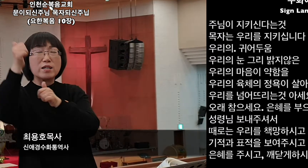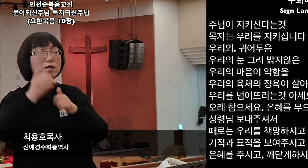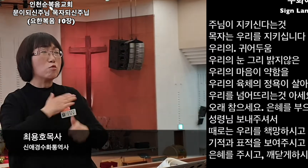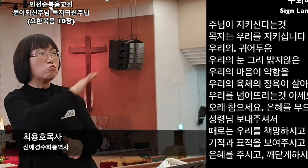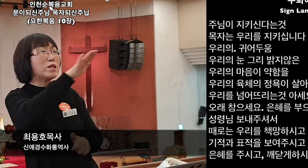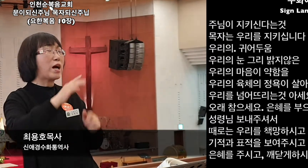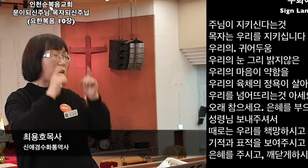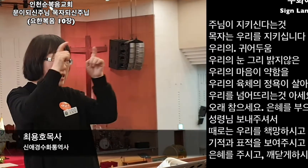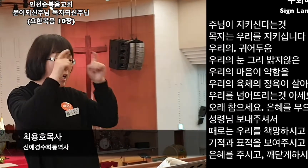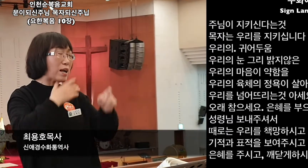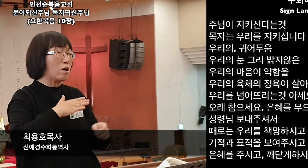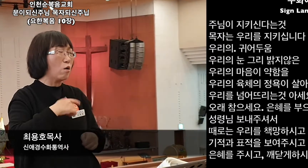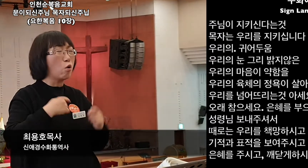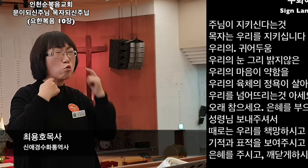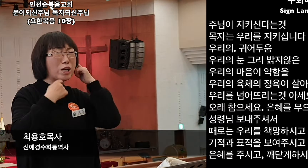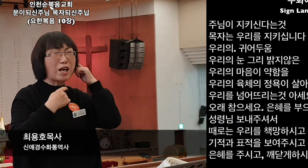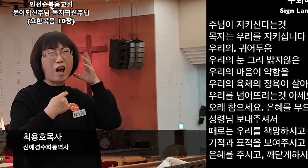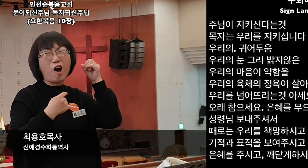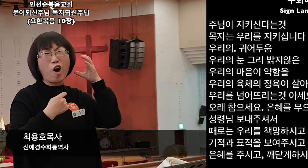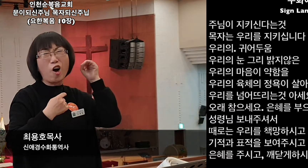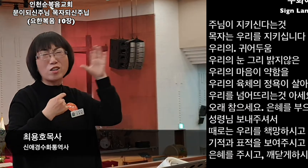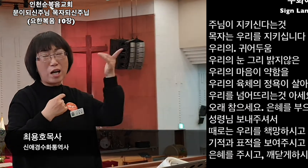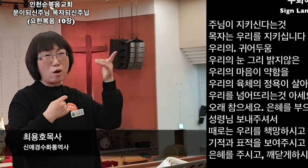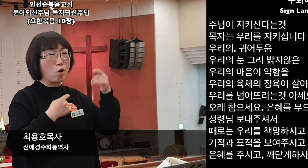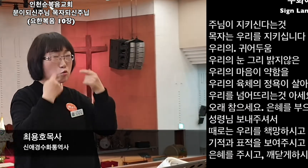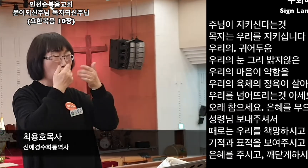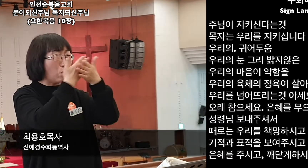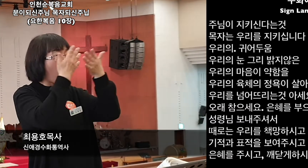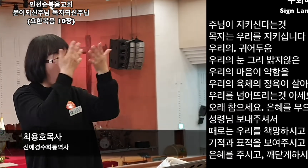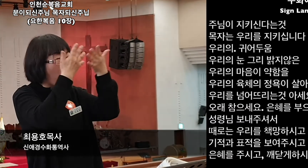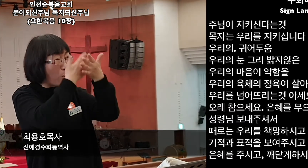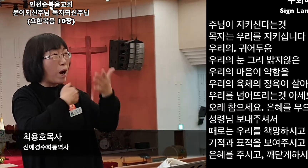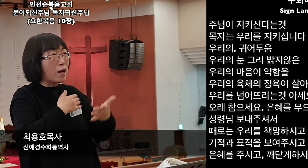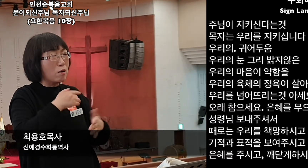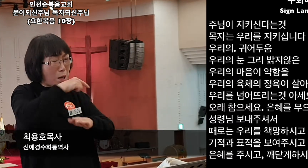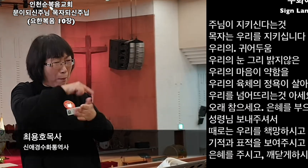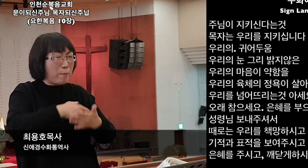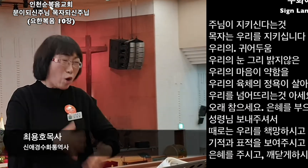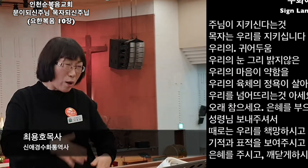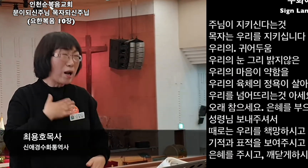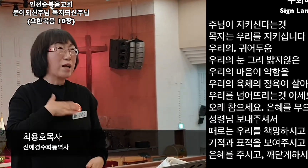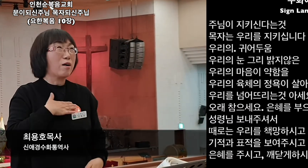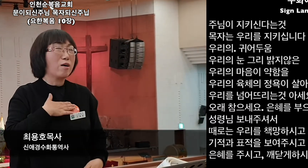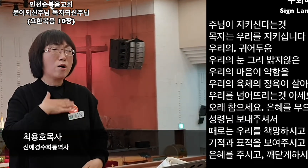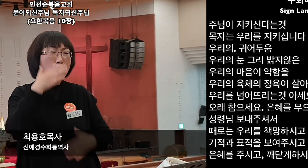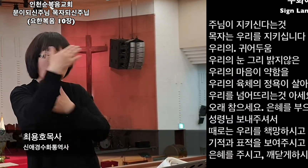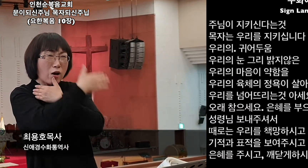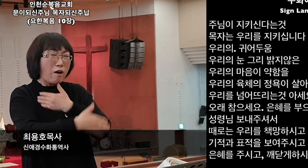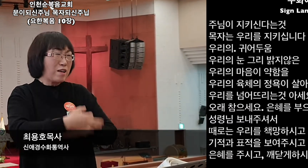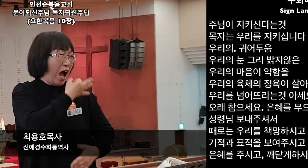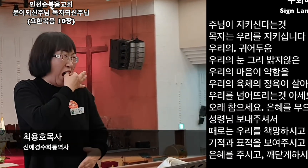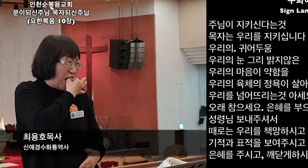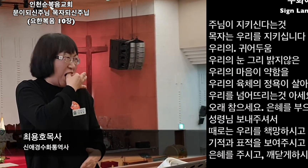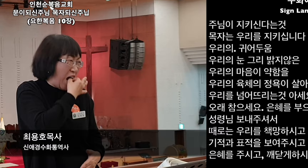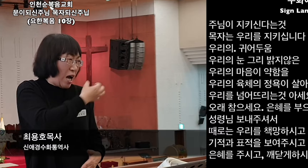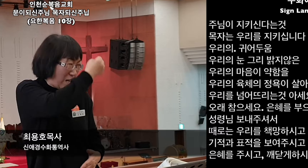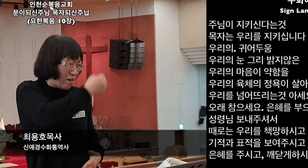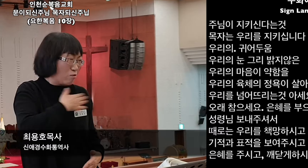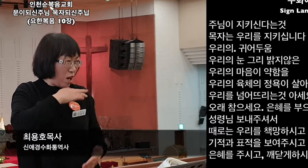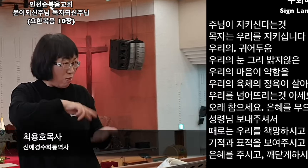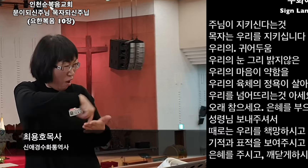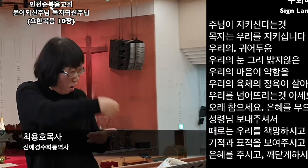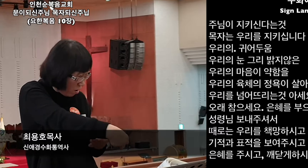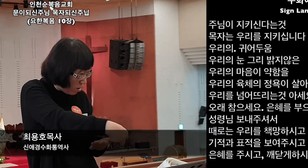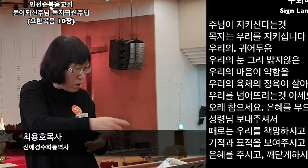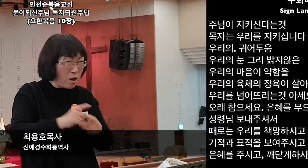귀가 어둠을 아셔요. 우리의 눈이 그리 밝지 않음을 아셔요. 우리의 마음이 약함을 아셔요. 우리의 육체의 정욕이 여전히 살아서 우리를 넘어뜨리는